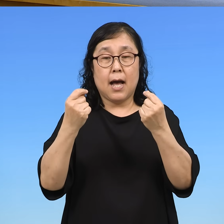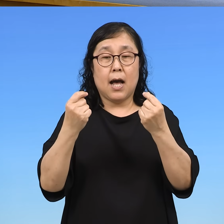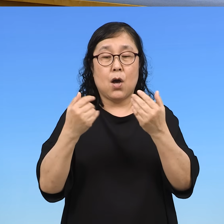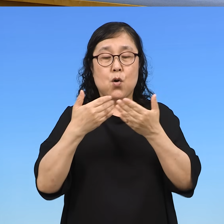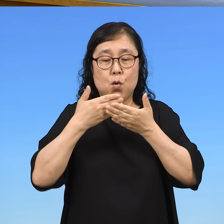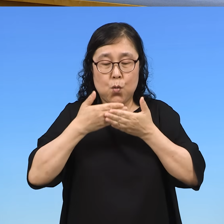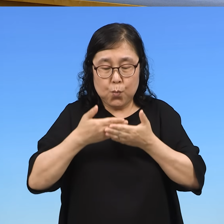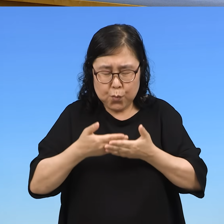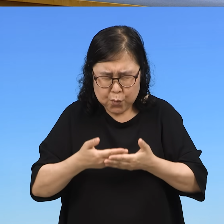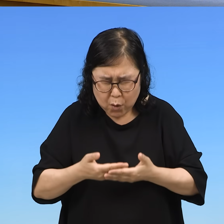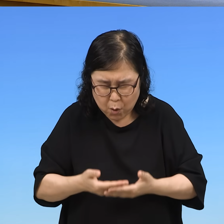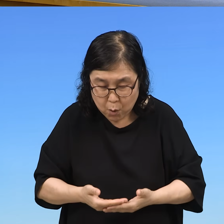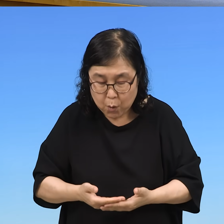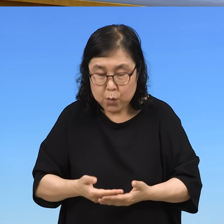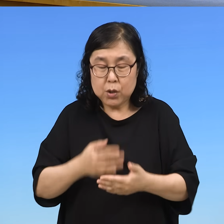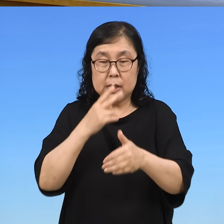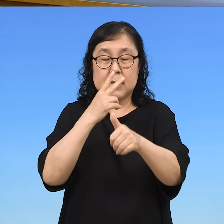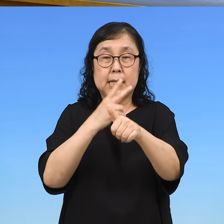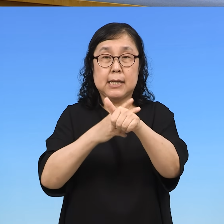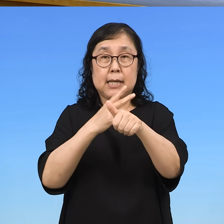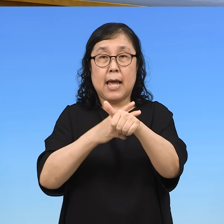태산같이 무거운